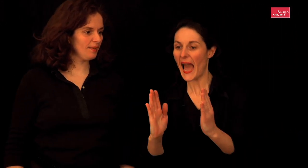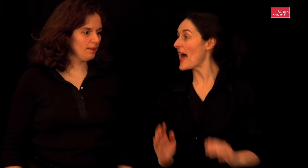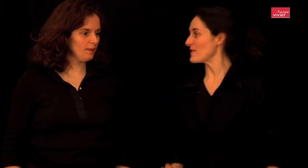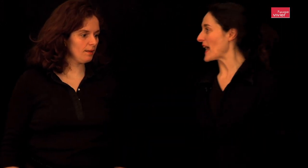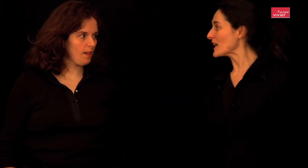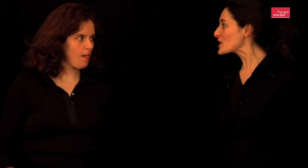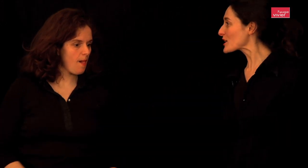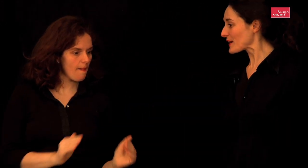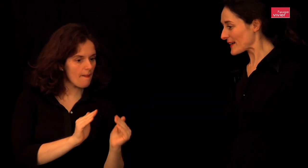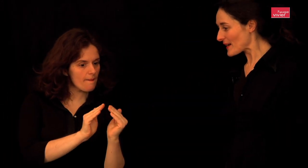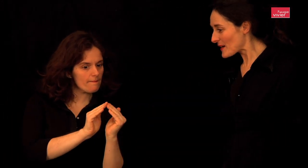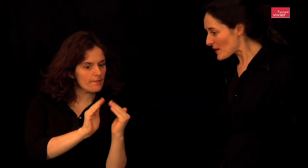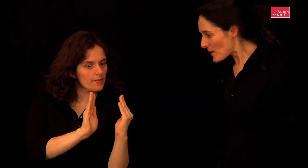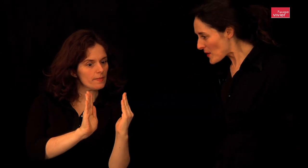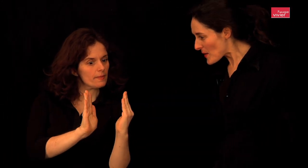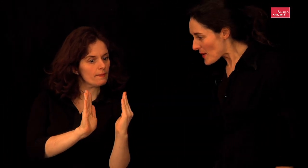un village,